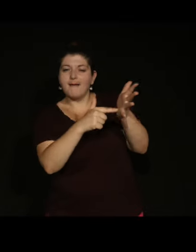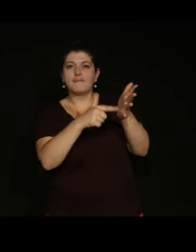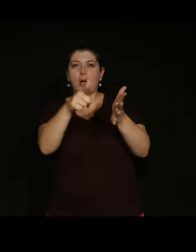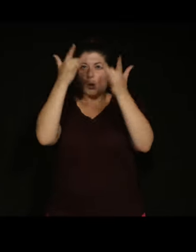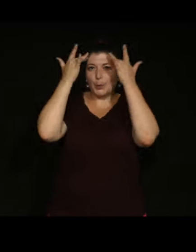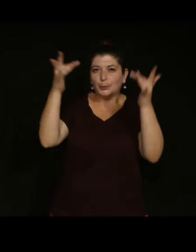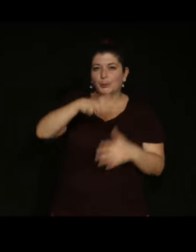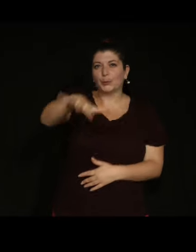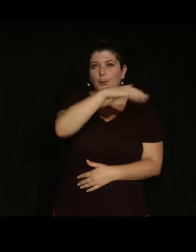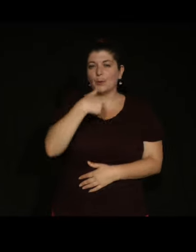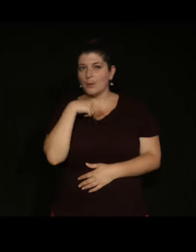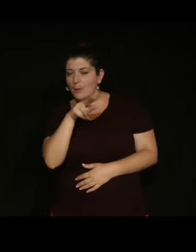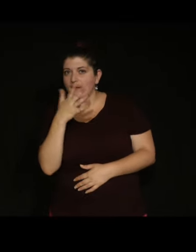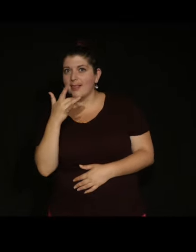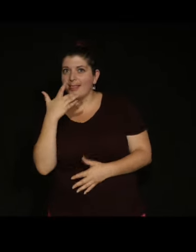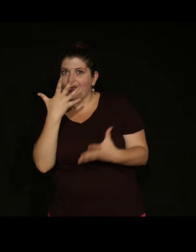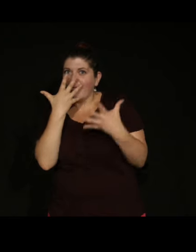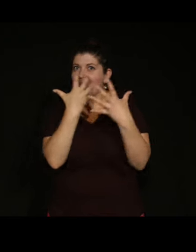régulièrement à rencontrer des sourds.